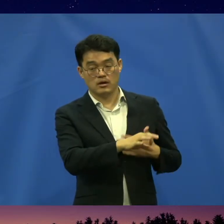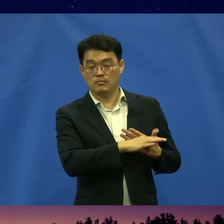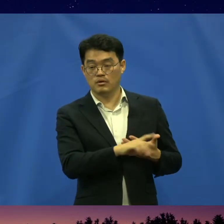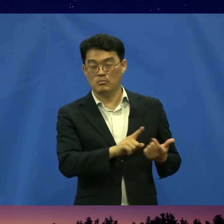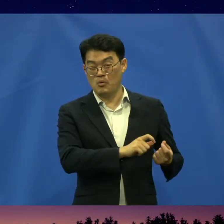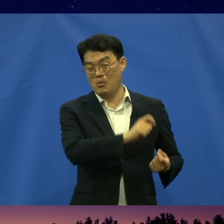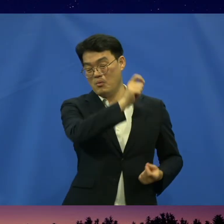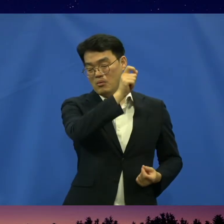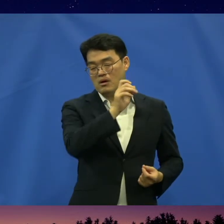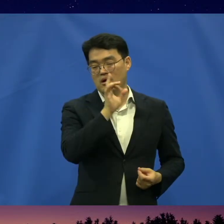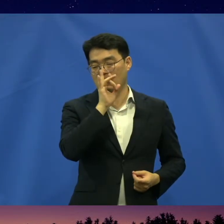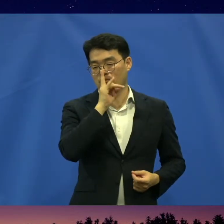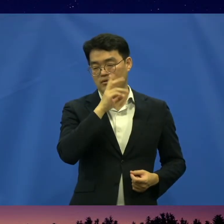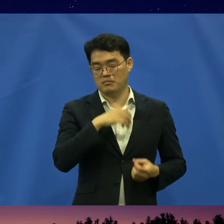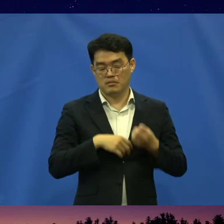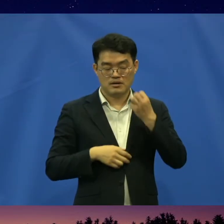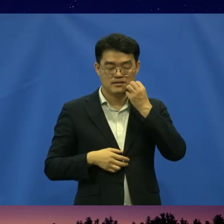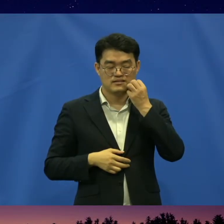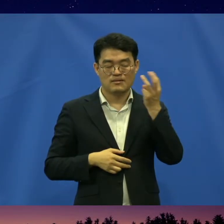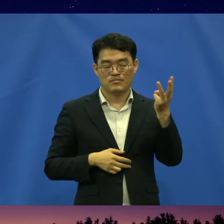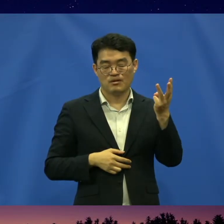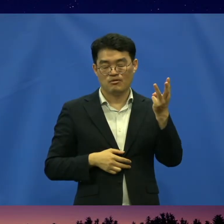1년 가는 경우도 많지 않아요.